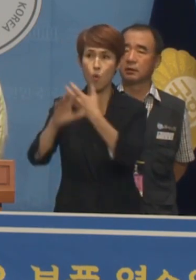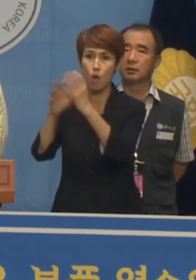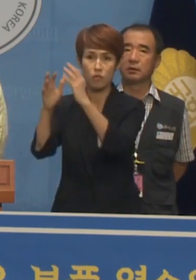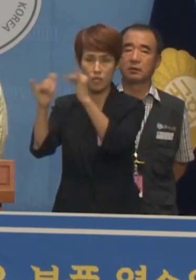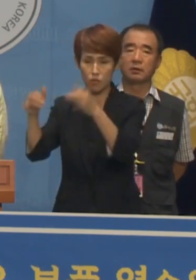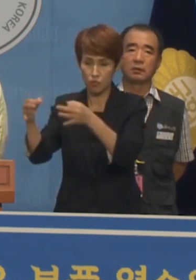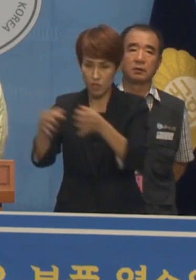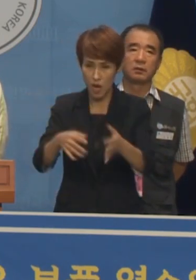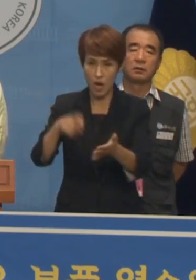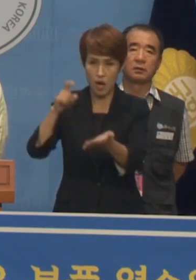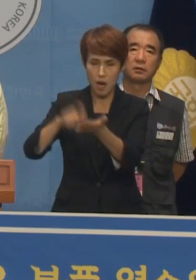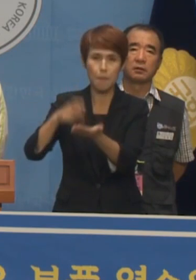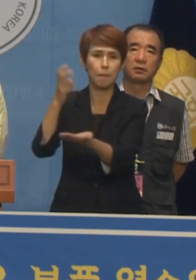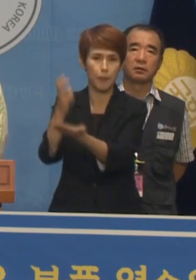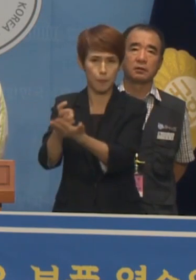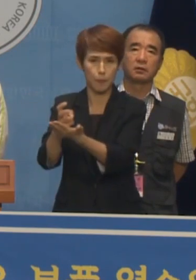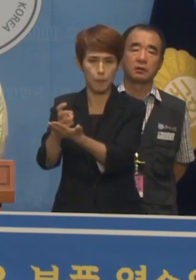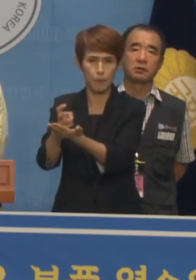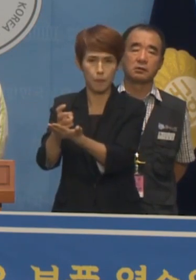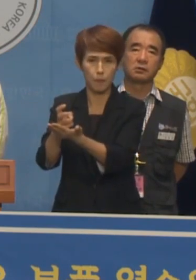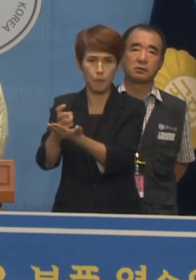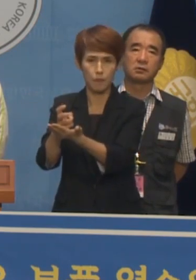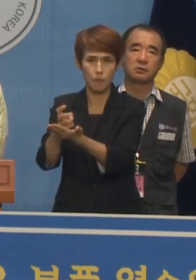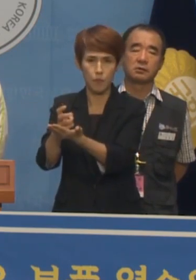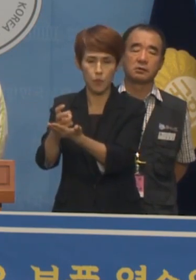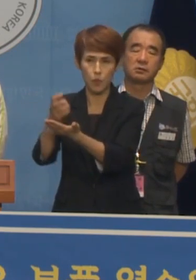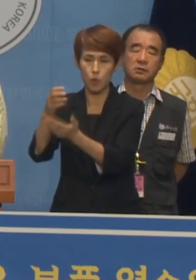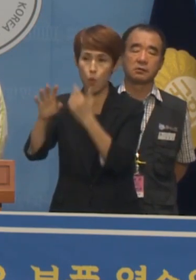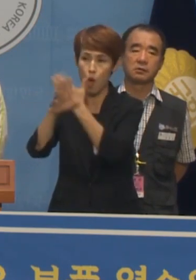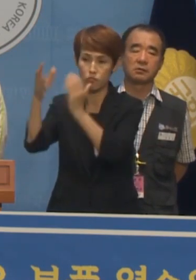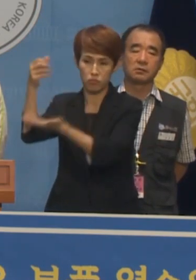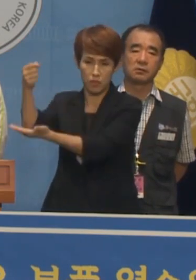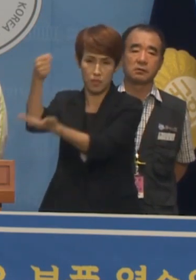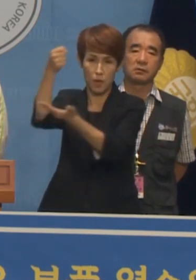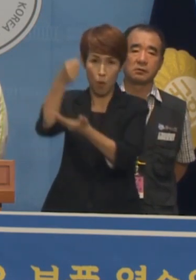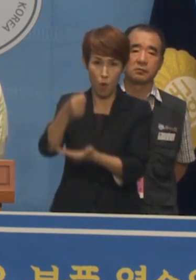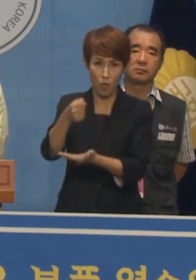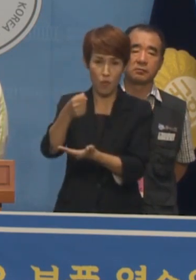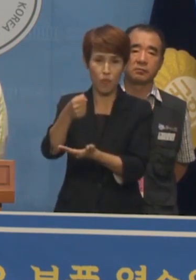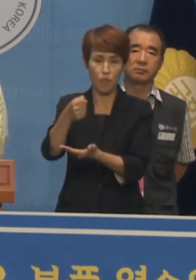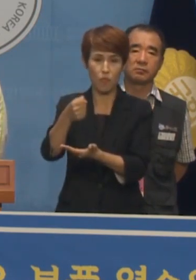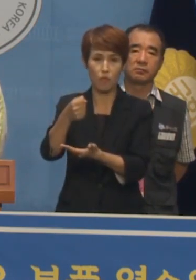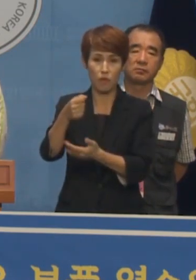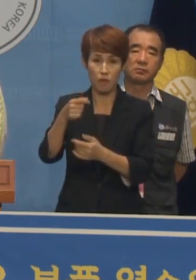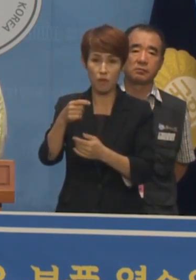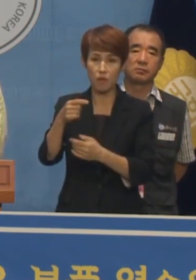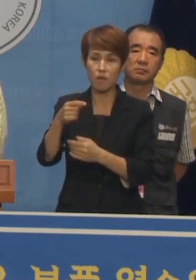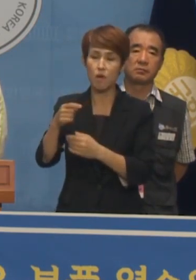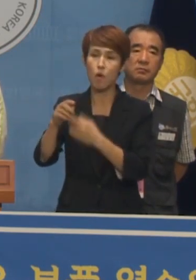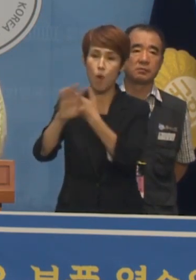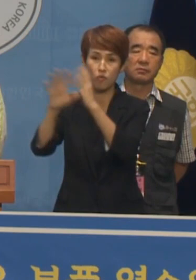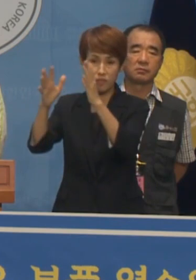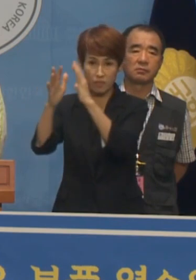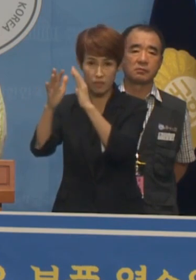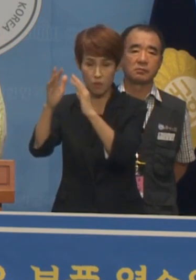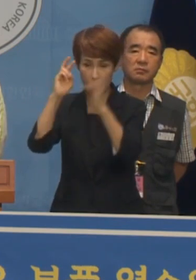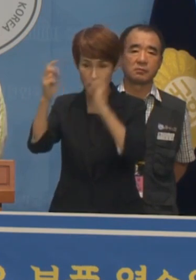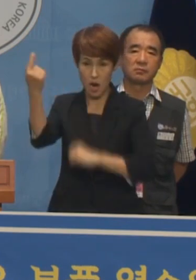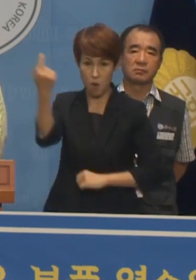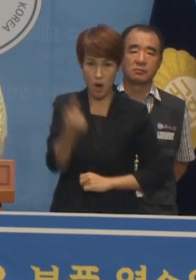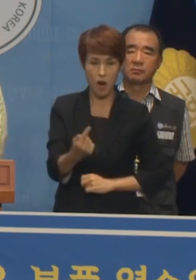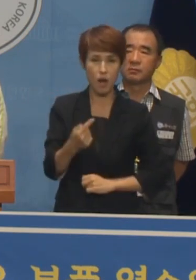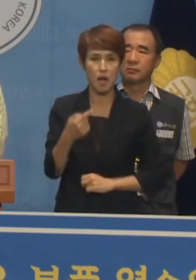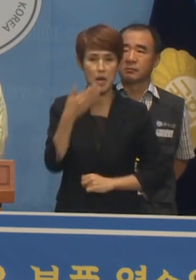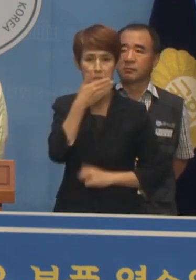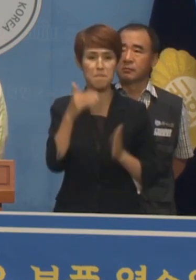투자 촉진법이라든지 외국인 자본들의 먹튀 방지를 위한 국회의 대책도